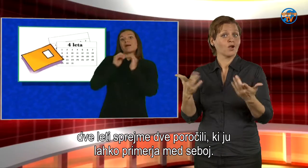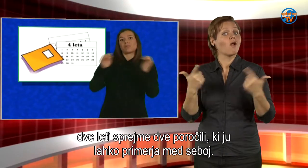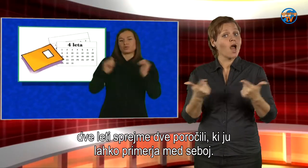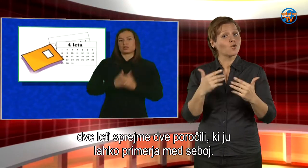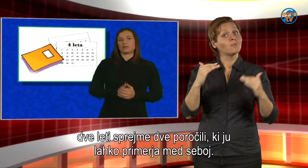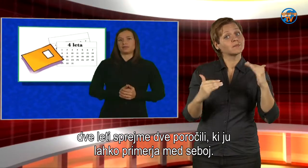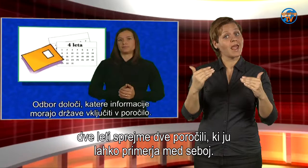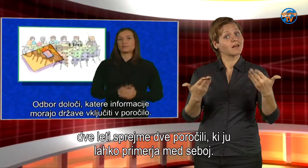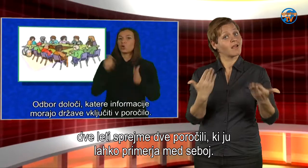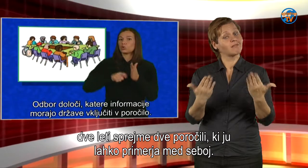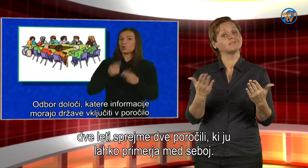seboj.